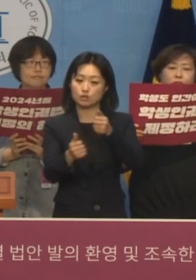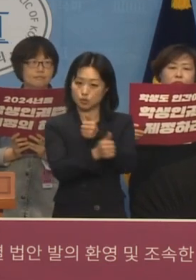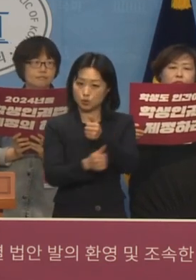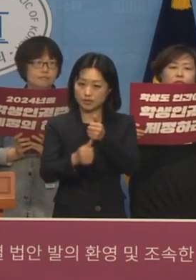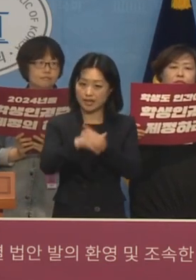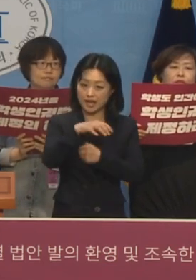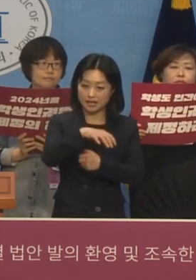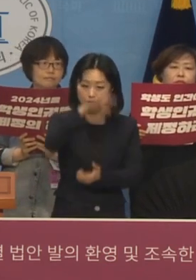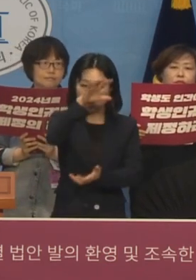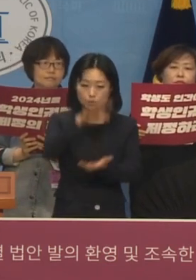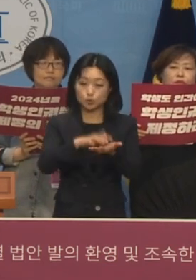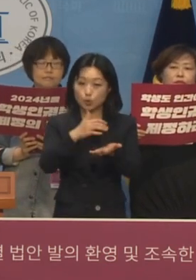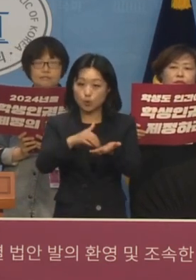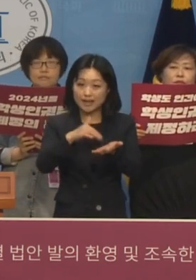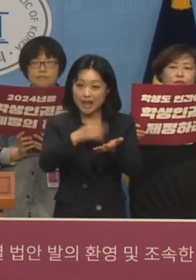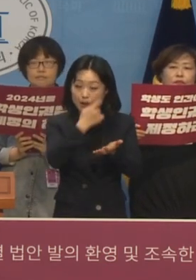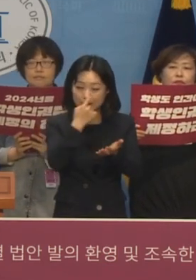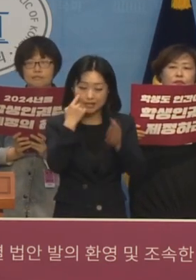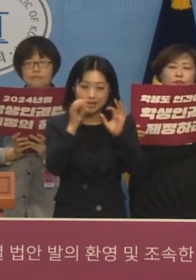국가인권위원회의 그 통계를 보면은